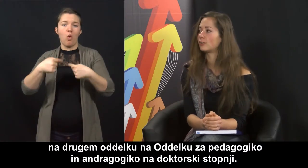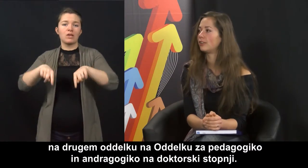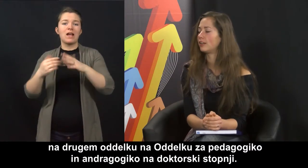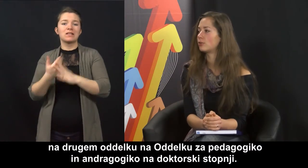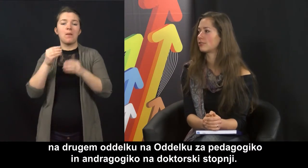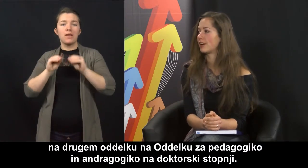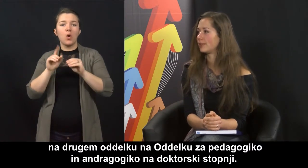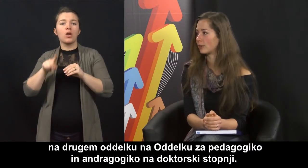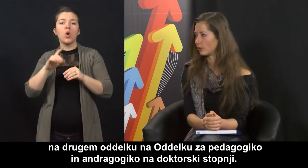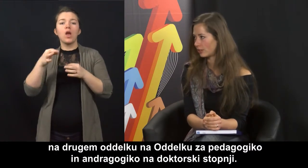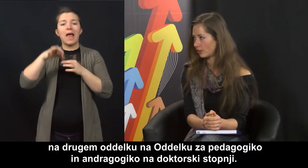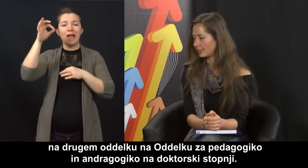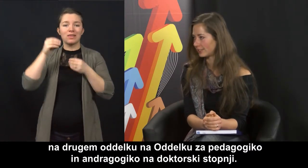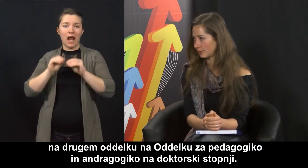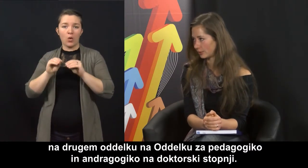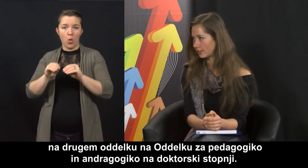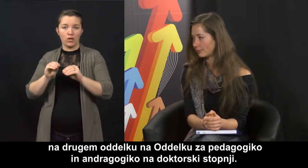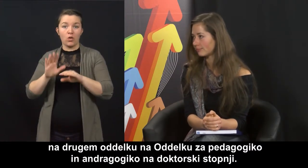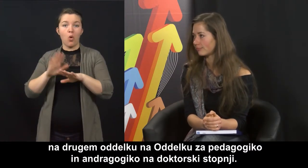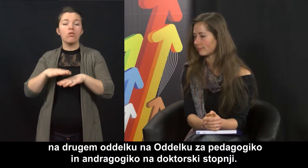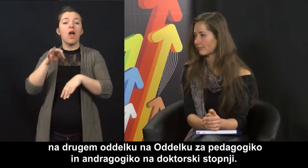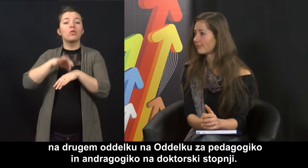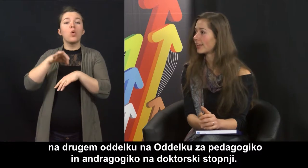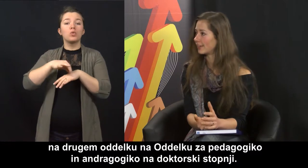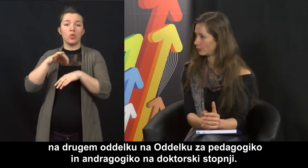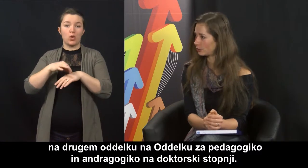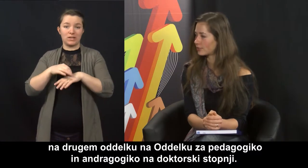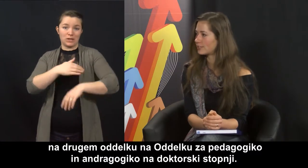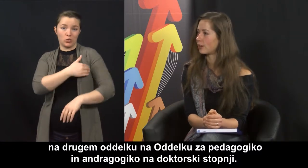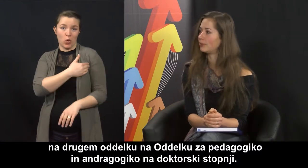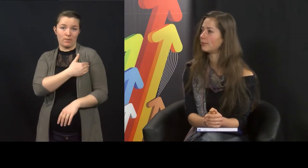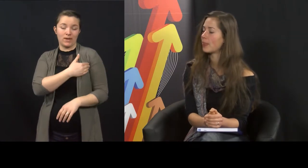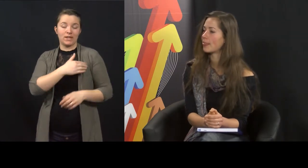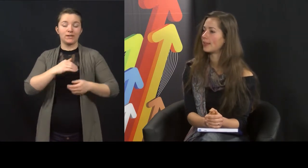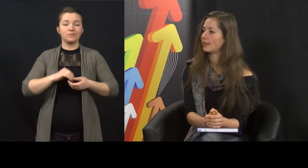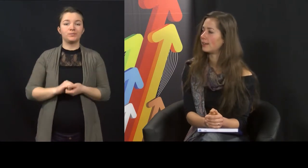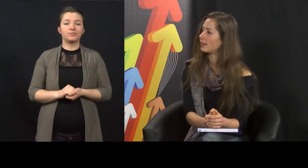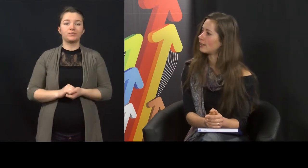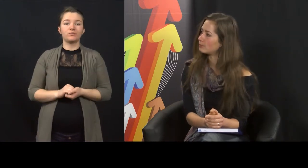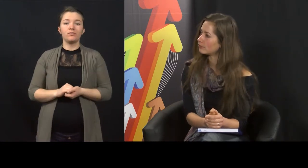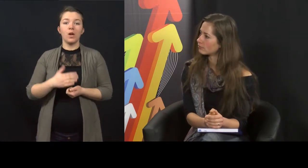na oddelku za pedagogiko in andragogiko, na doktorski stopnji.